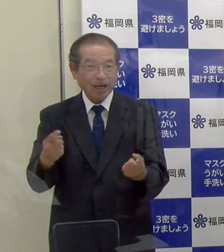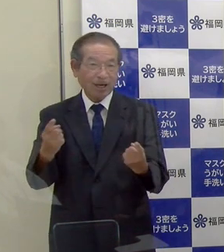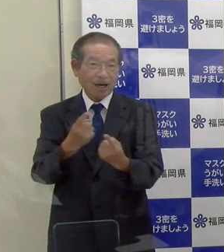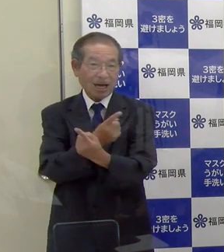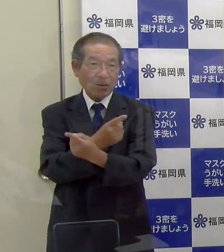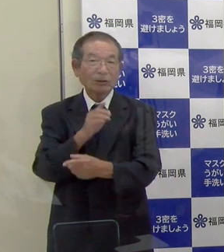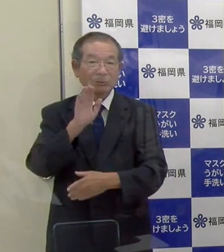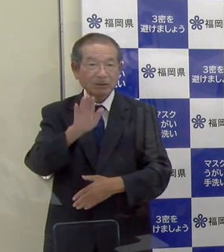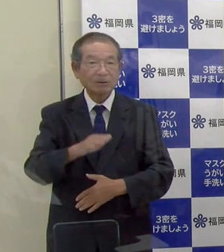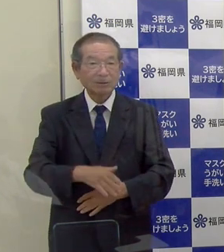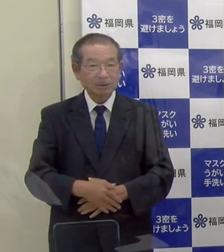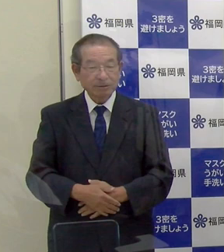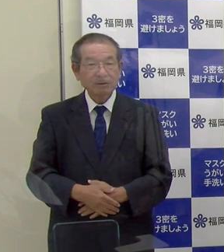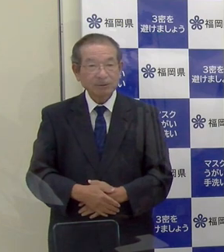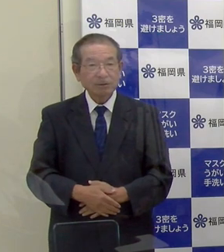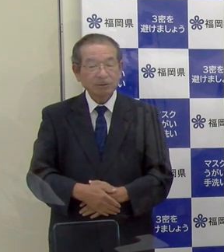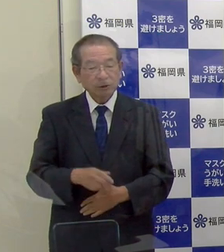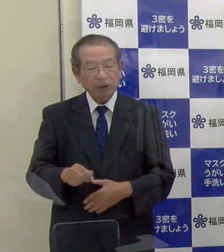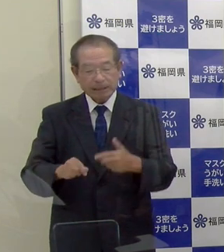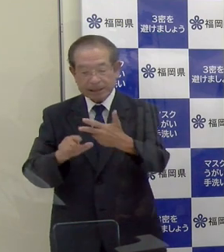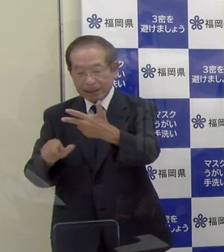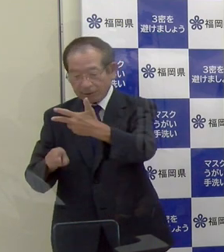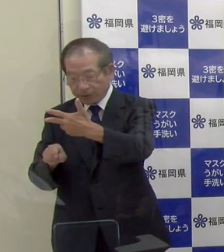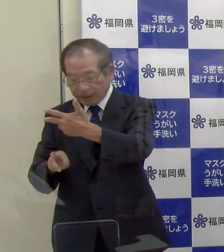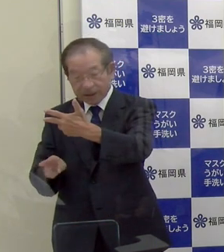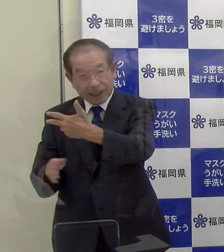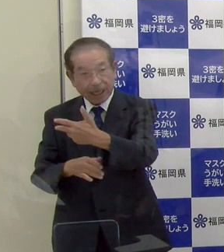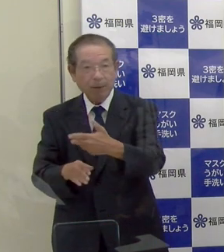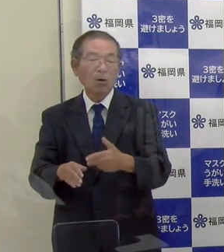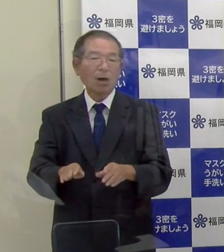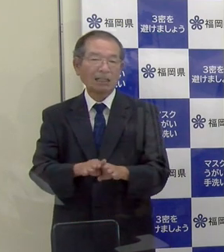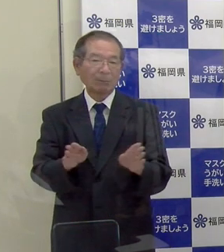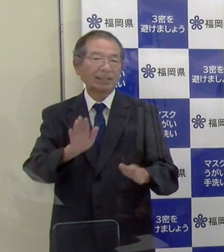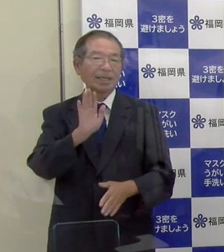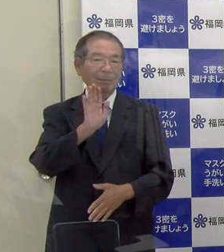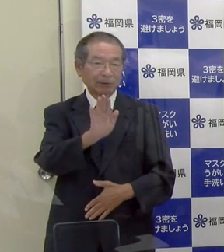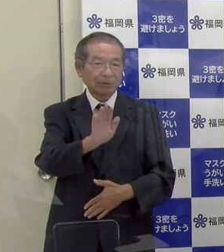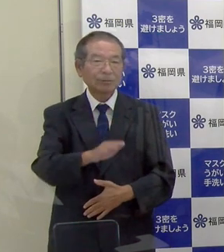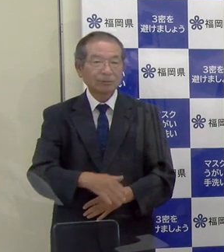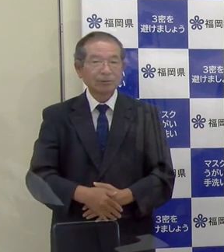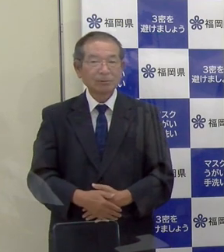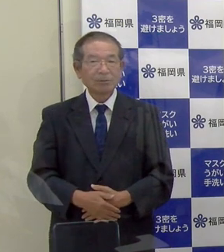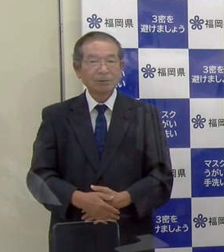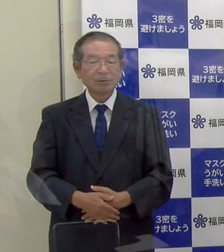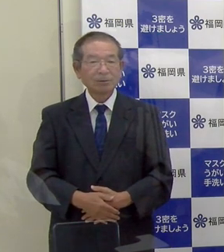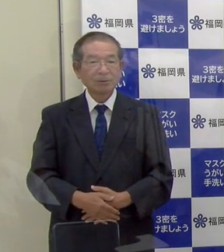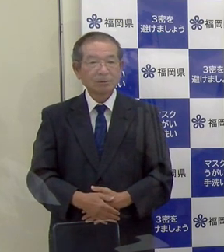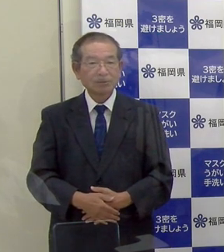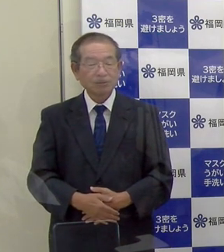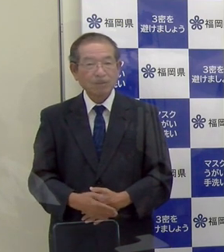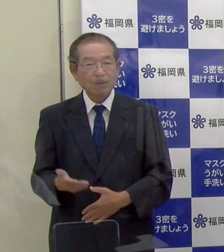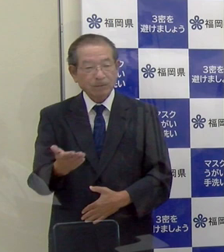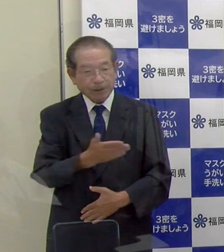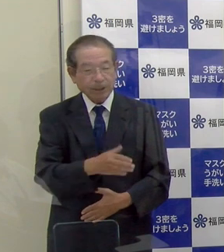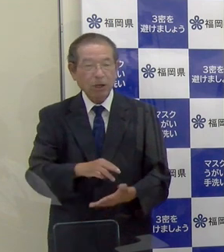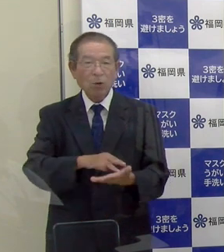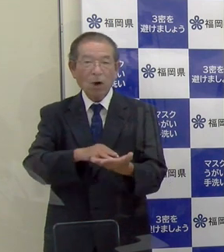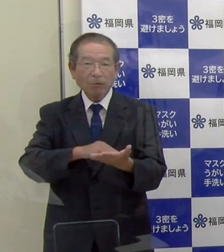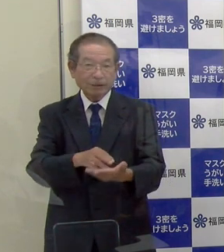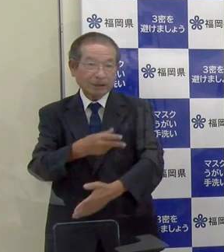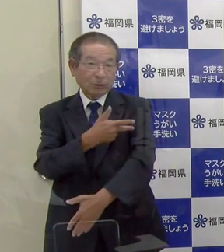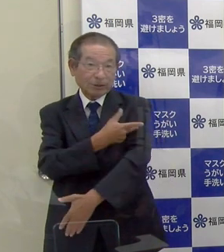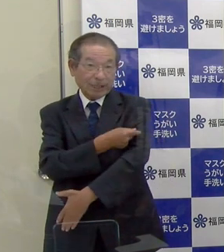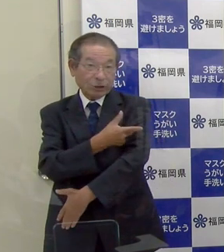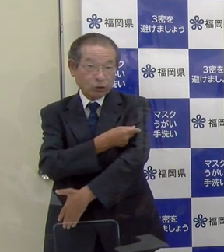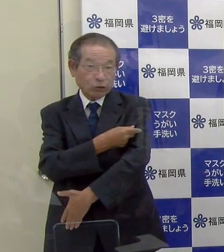ますこれは7月13日から既に回収いたしております次にワクチンの接種で